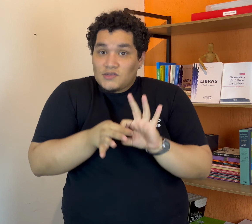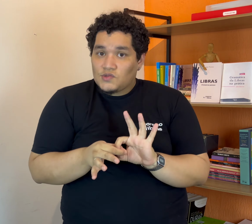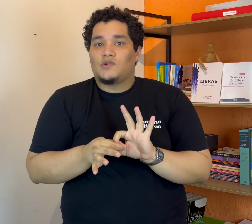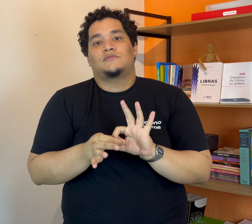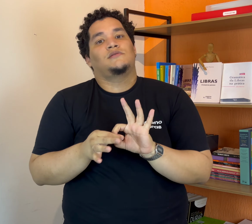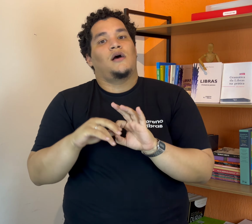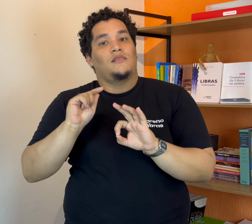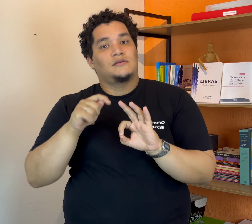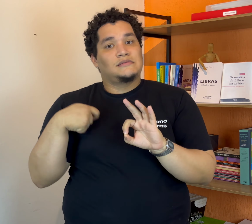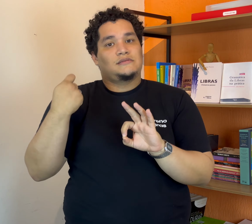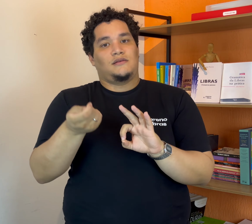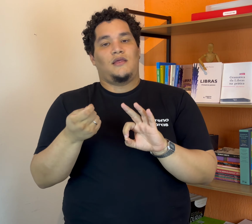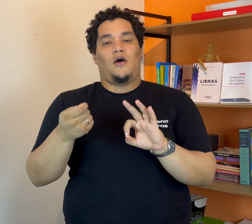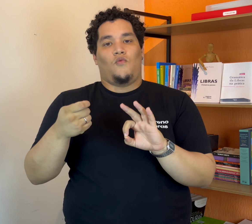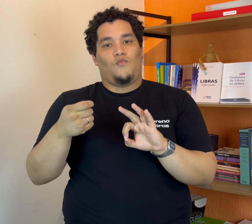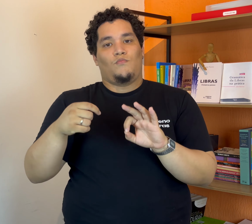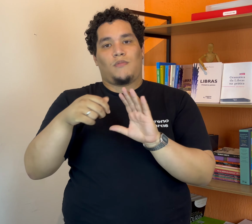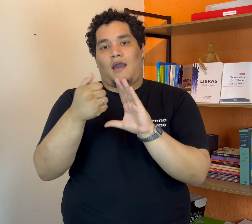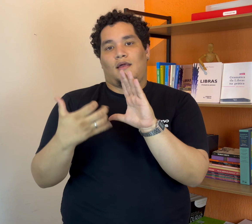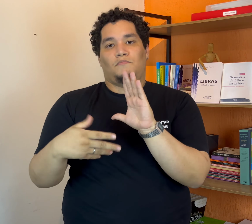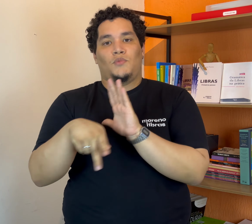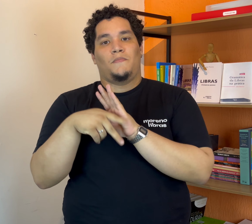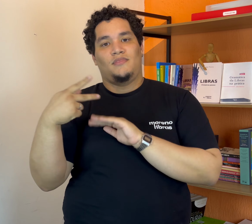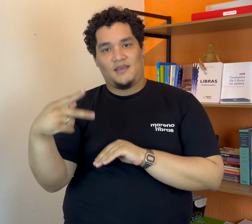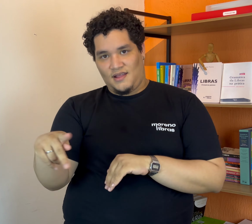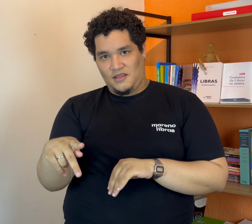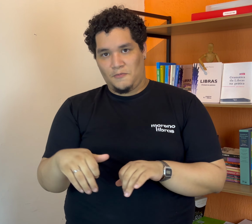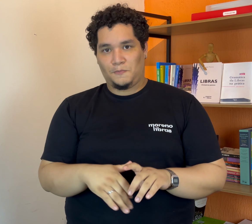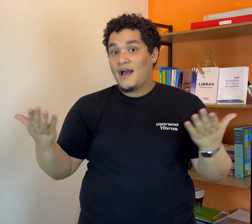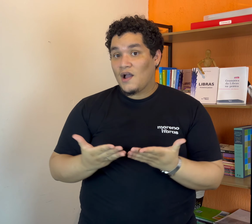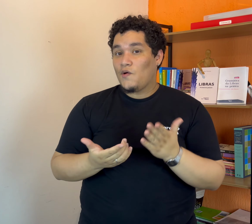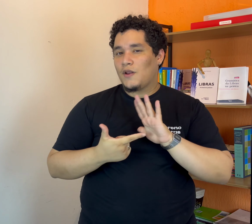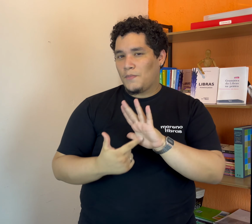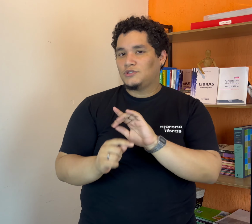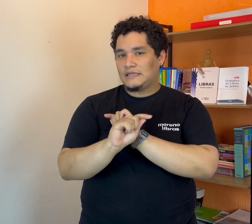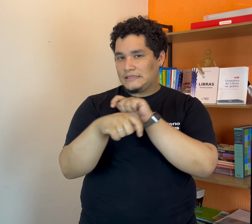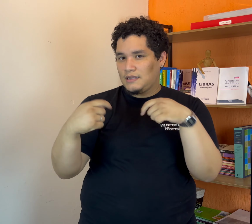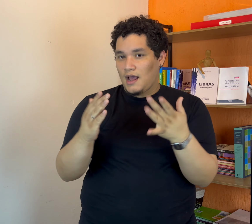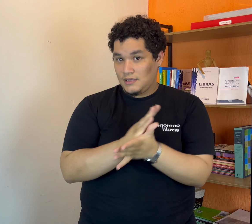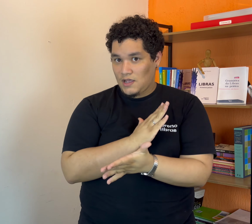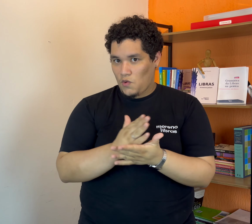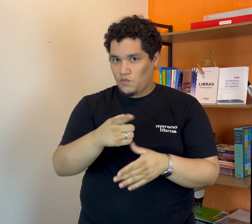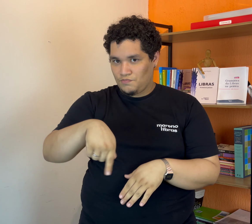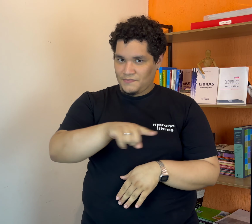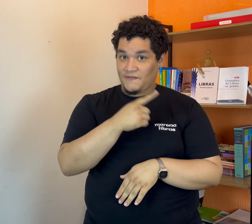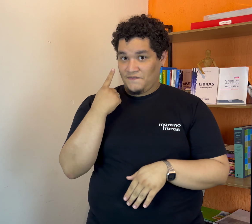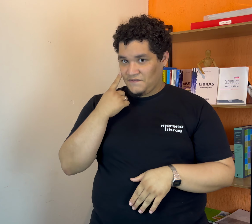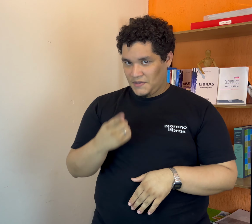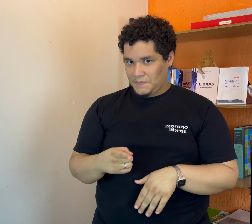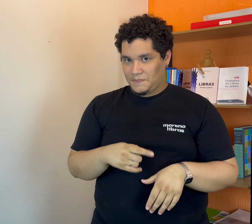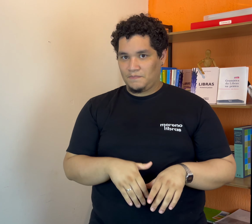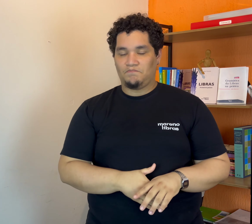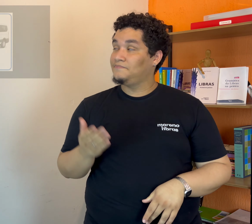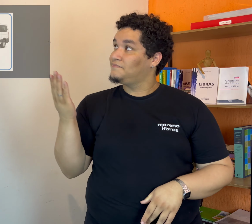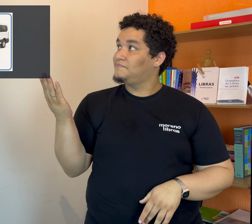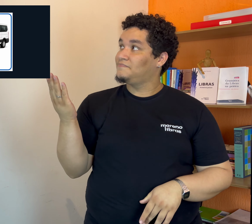são feitas pelos referentes e também as suas características principais. Agora eu vou mostrar alguns sinais do contexto. Veja só.